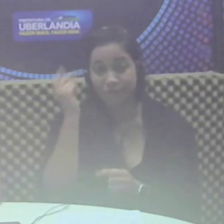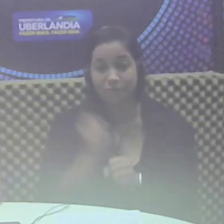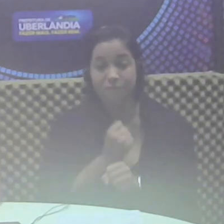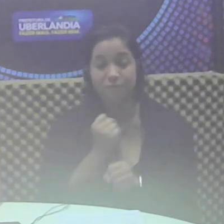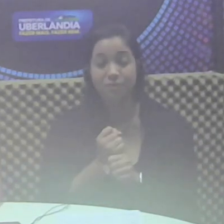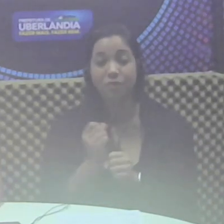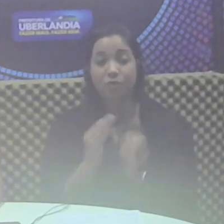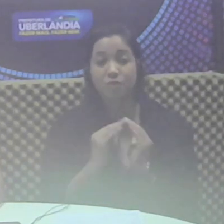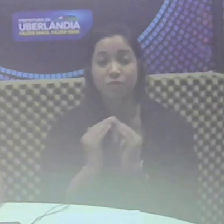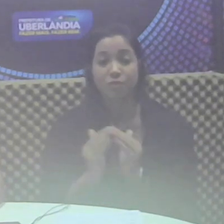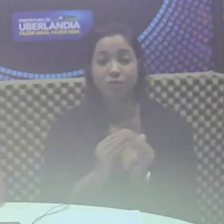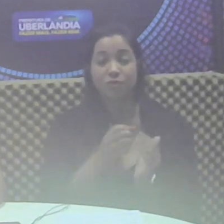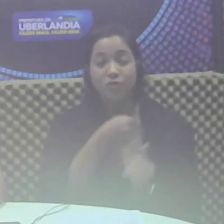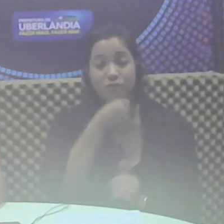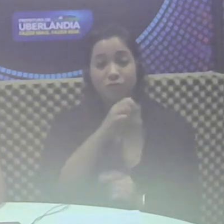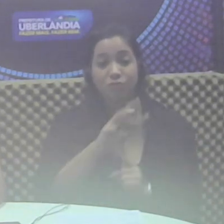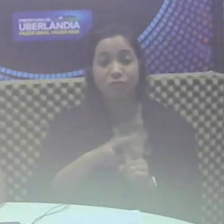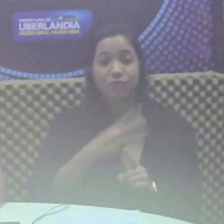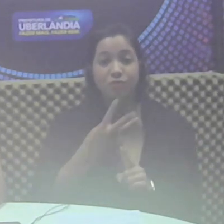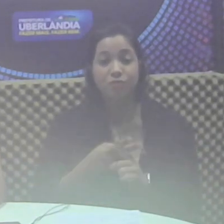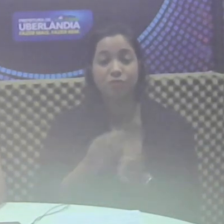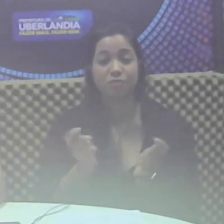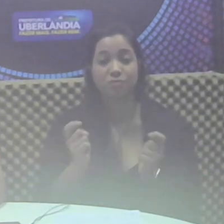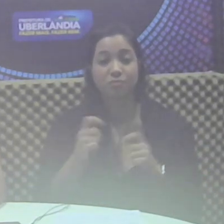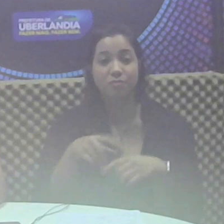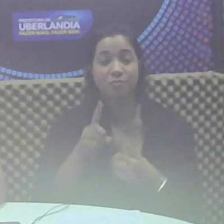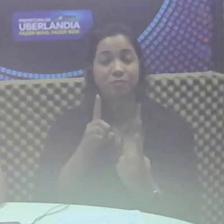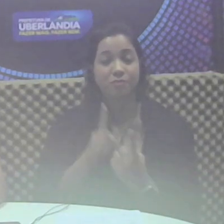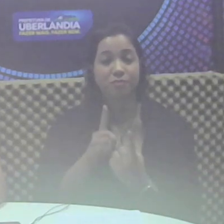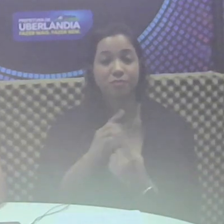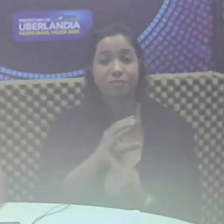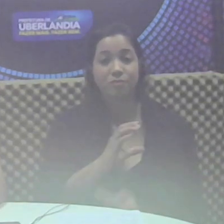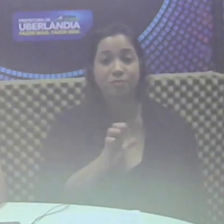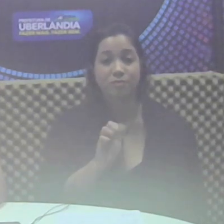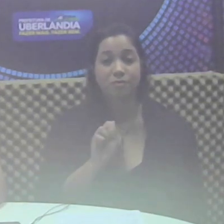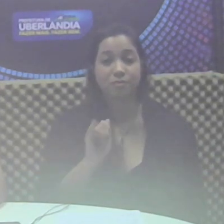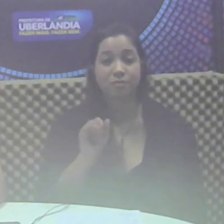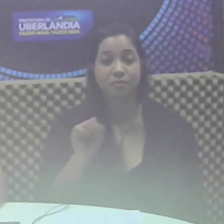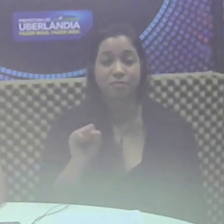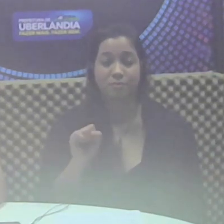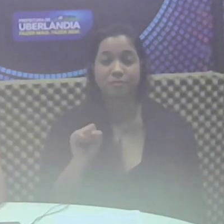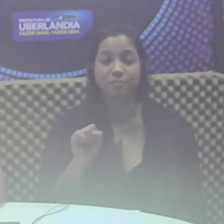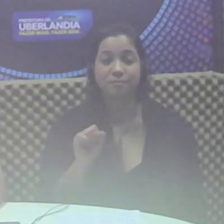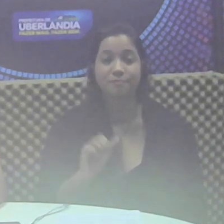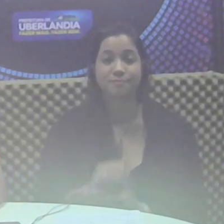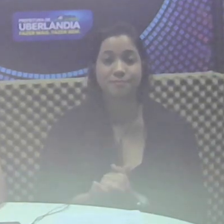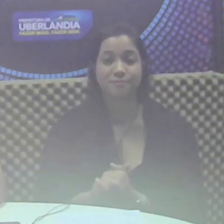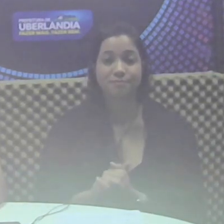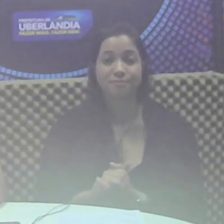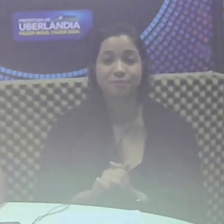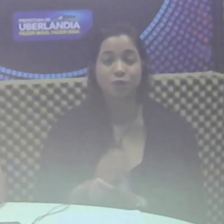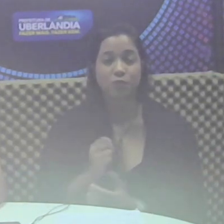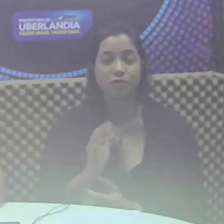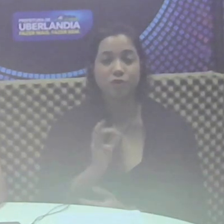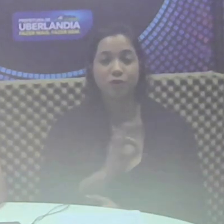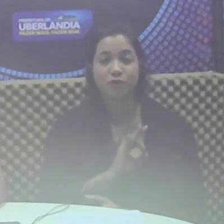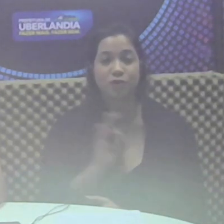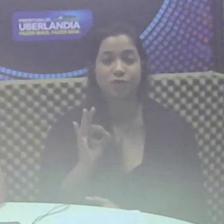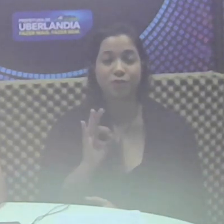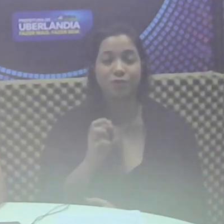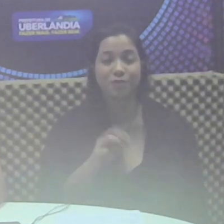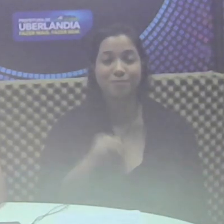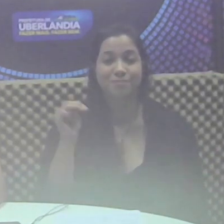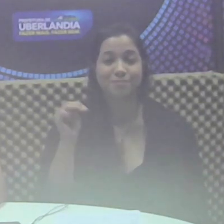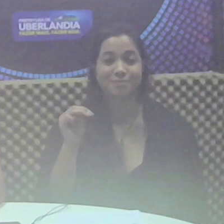novo condomínio do idoso e triplicou a capacidade de atendimento dos CEAs. E já tem uma unidade novinha